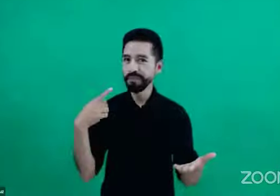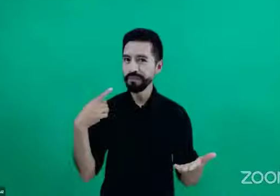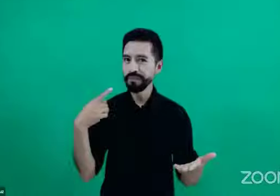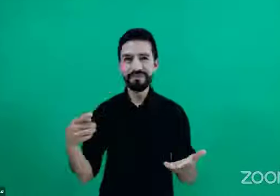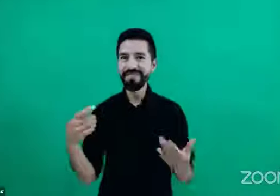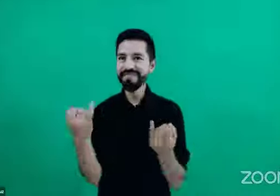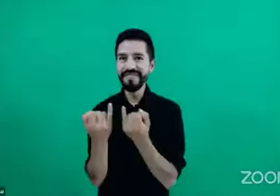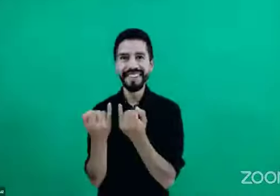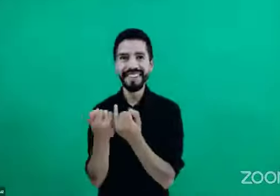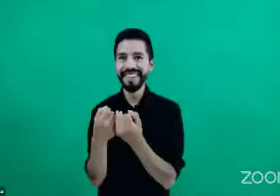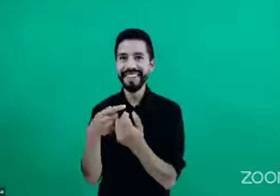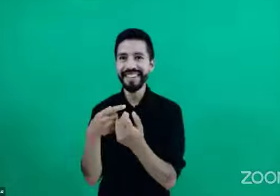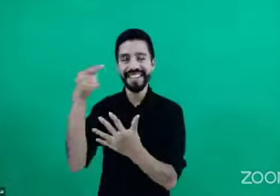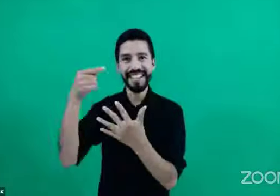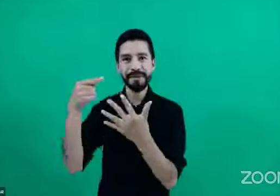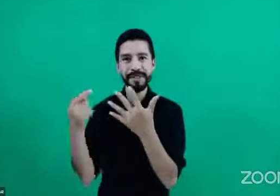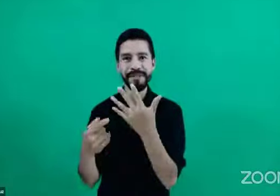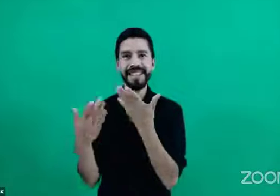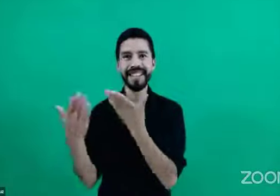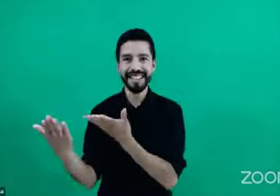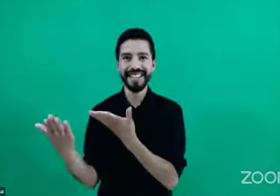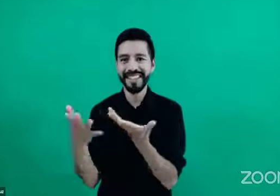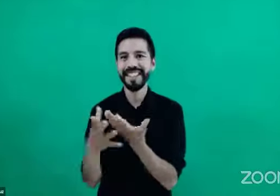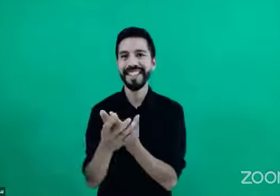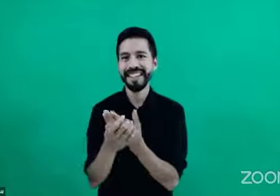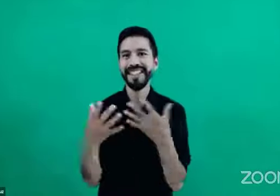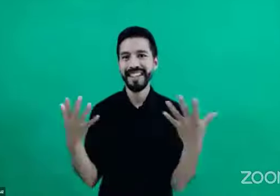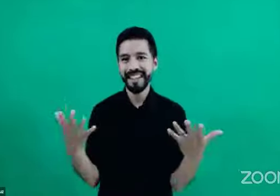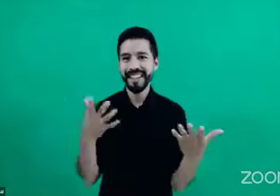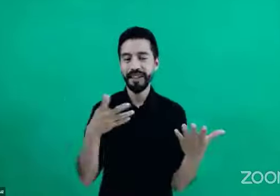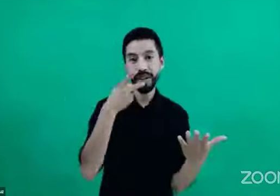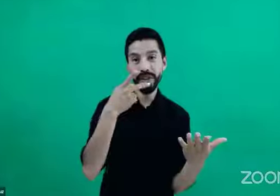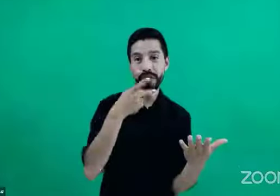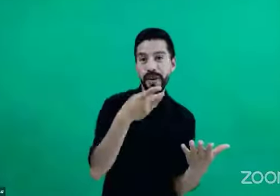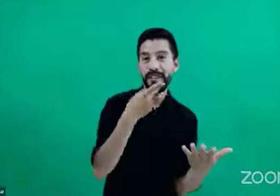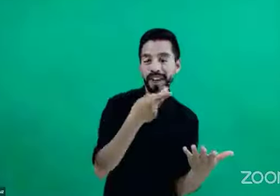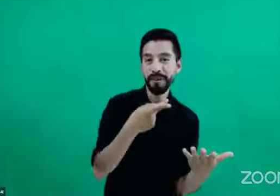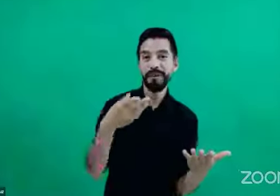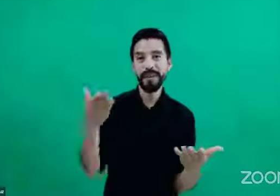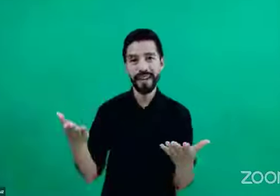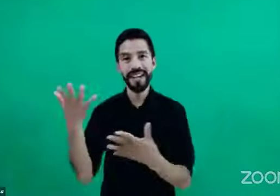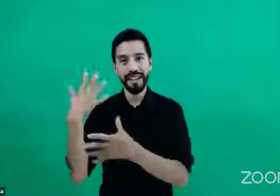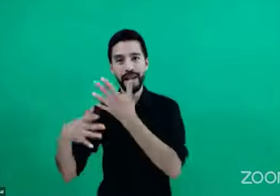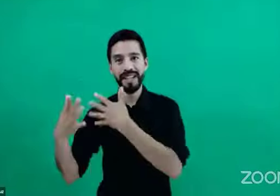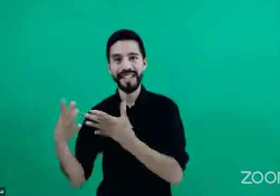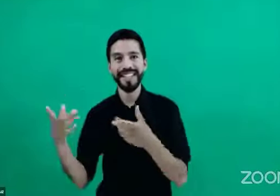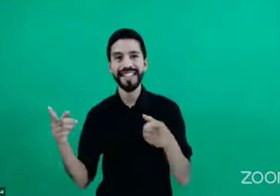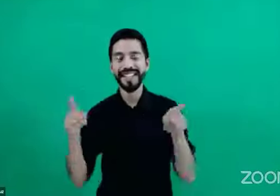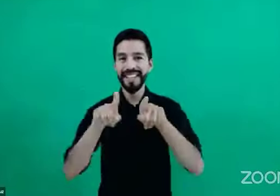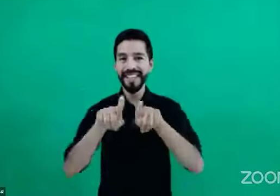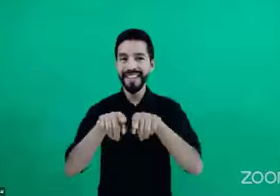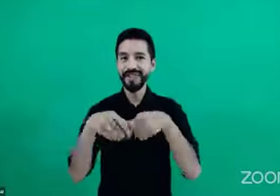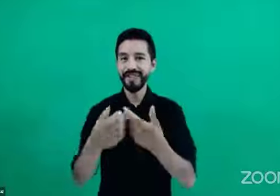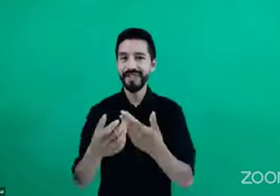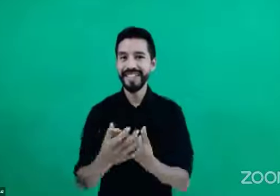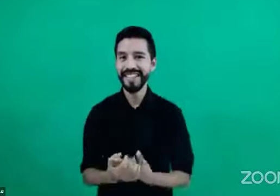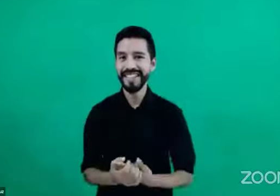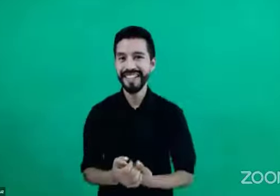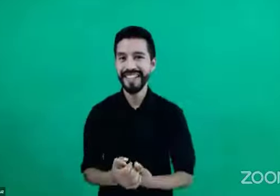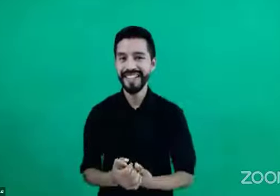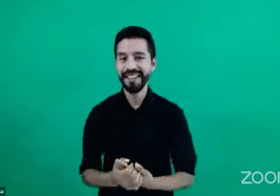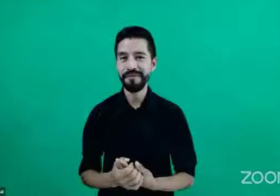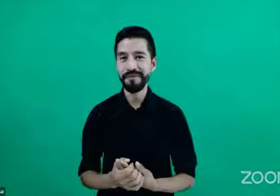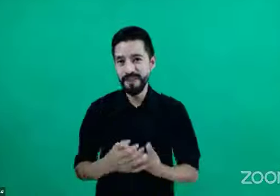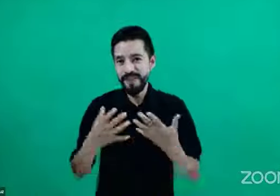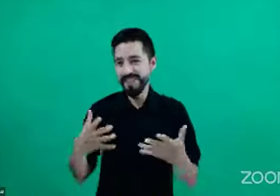español. Tiene las mismas características que un idioma hablado, la lengua de señas.